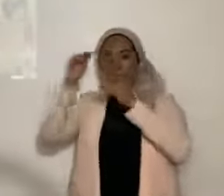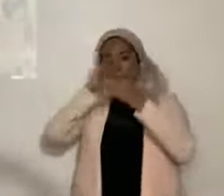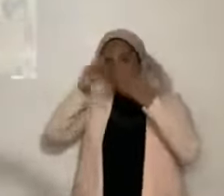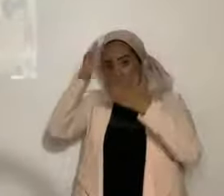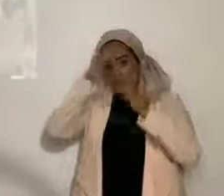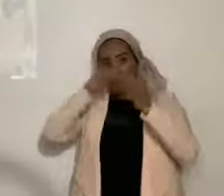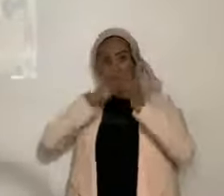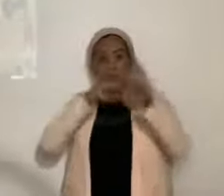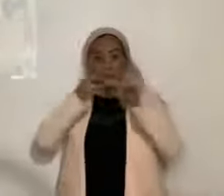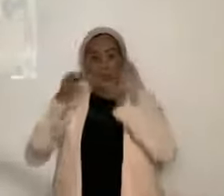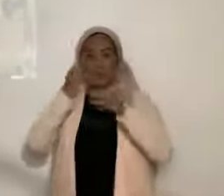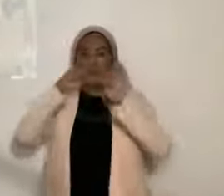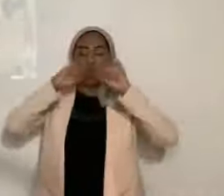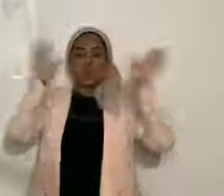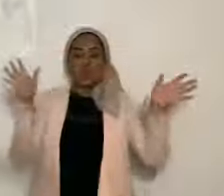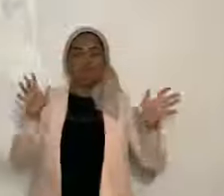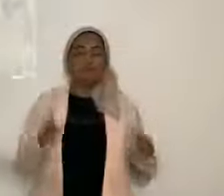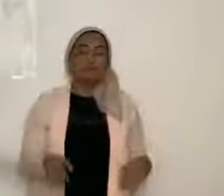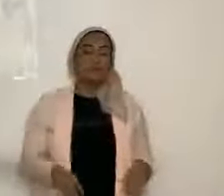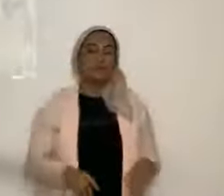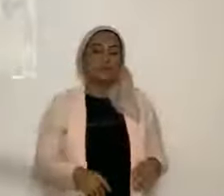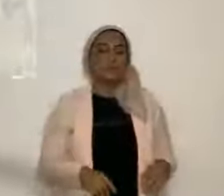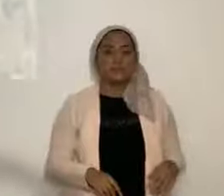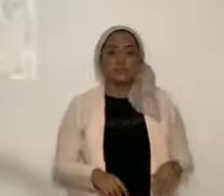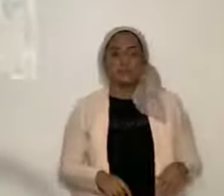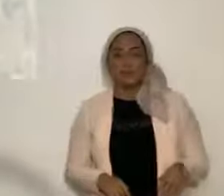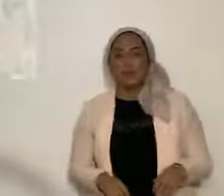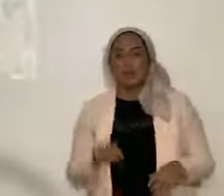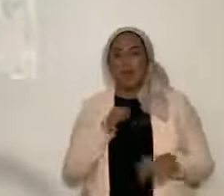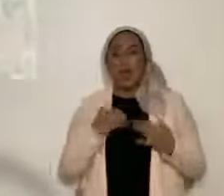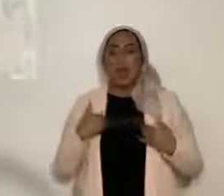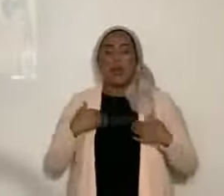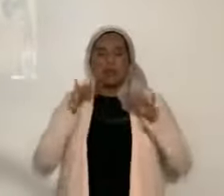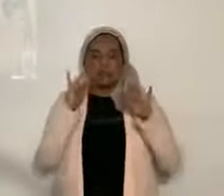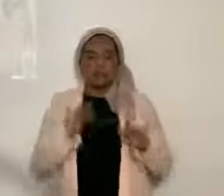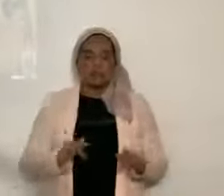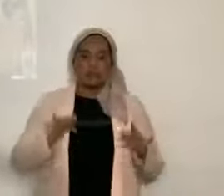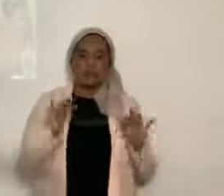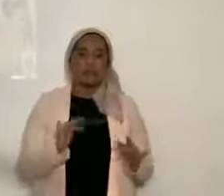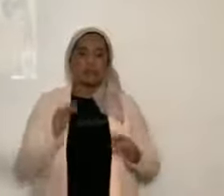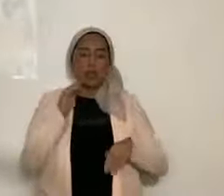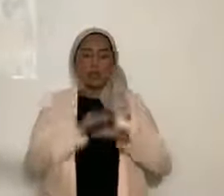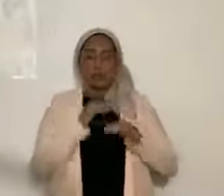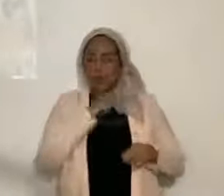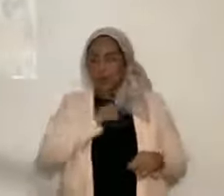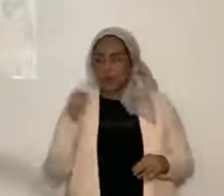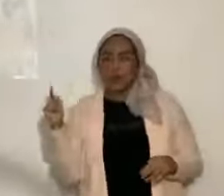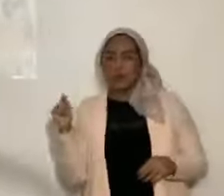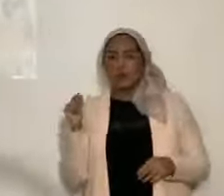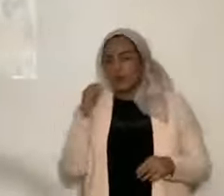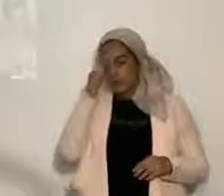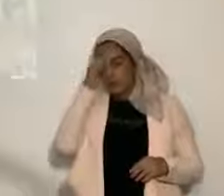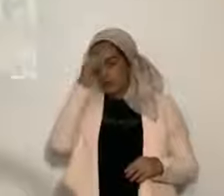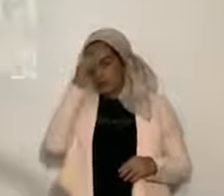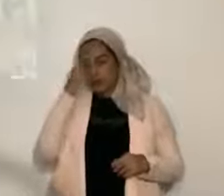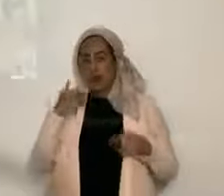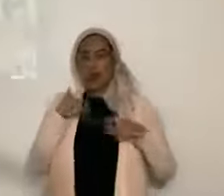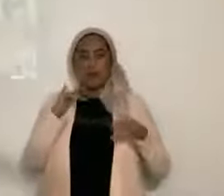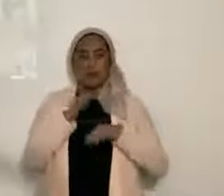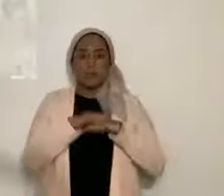Eterno claramente, no simbólicamente, sino claramente. Tuve misericordia, misericordia, misericordia, compasión, compasión,